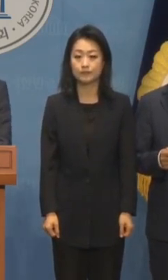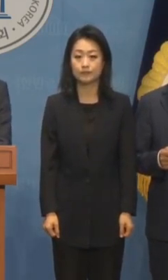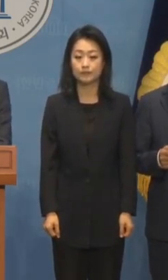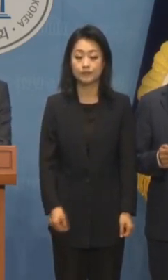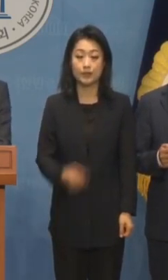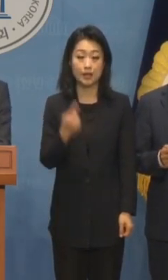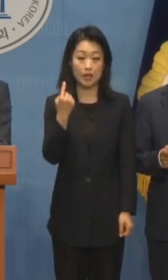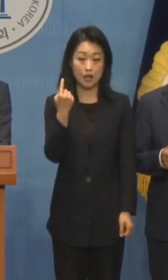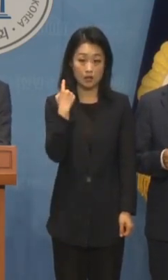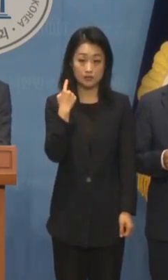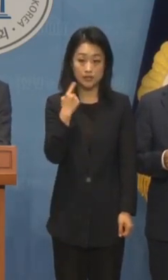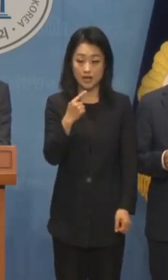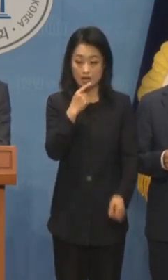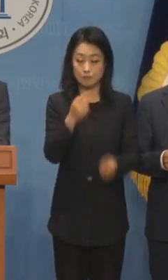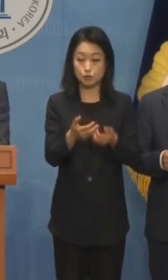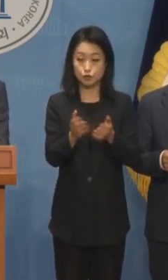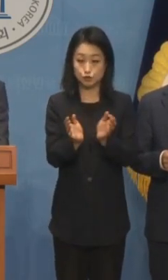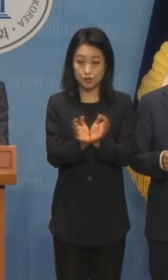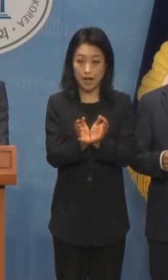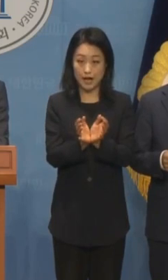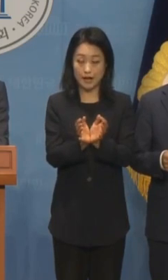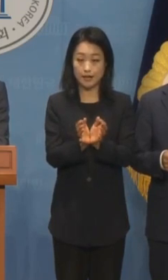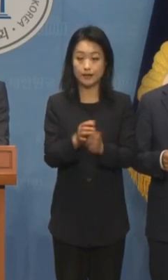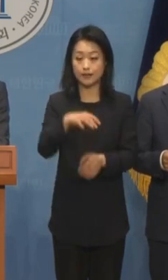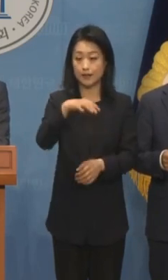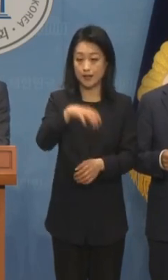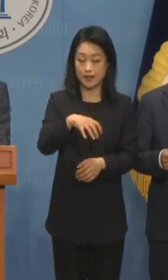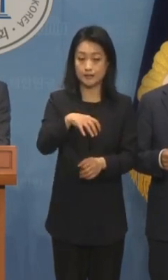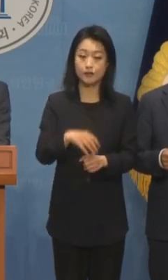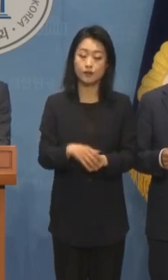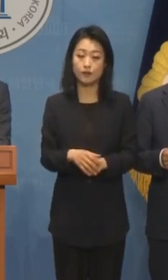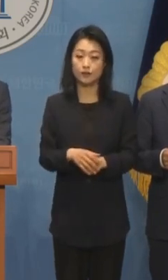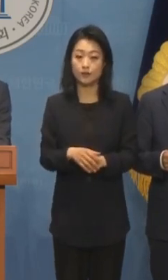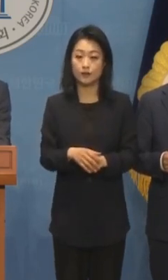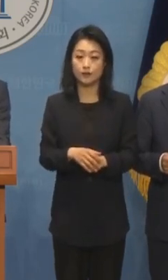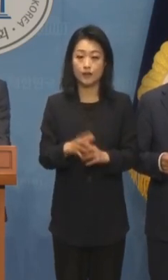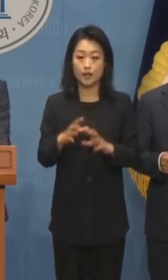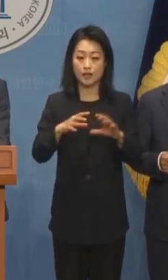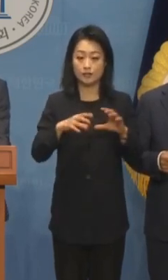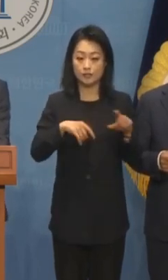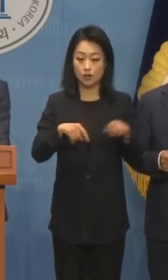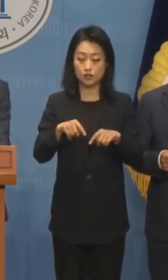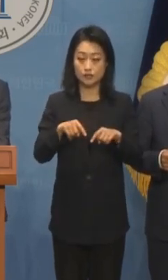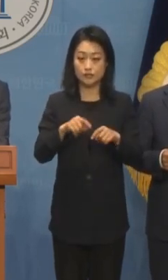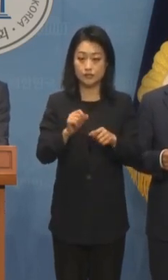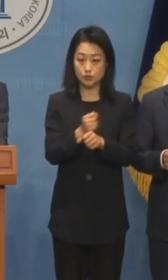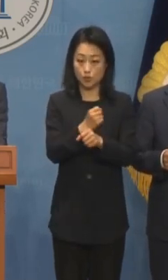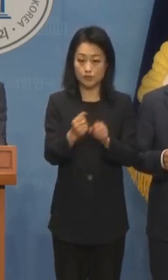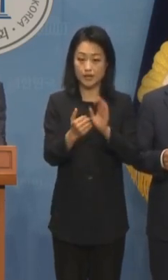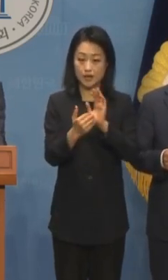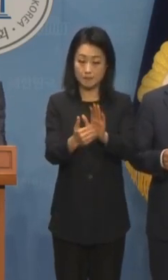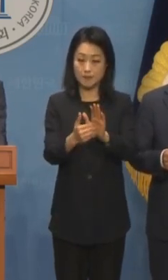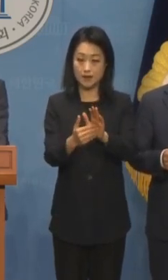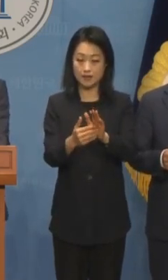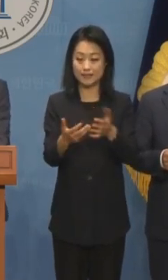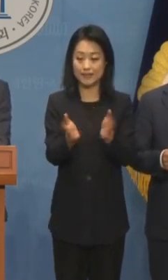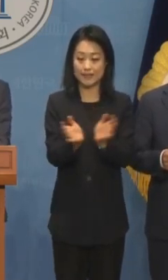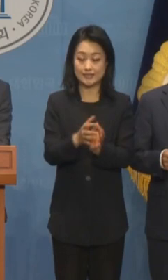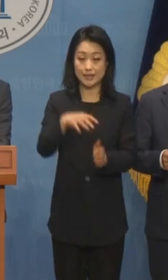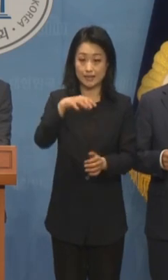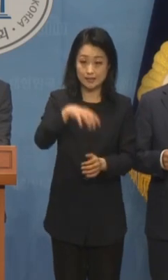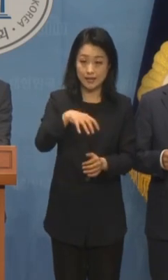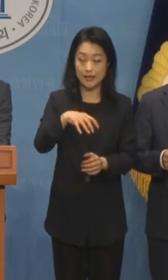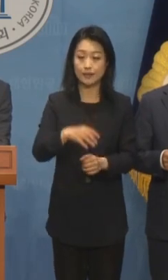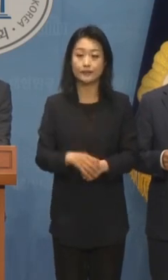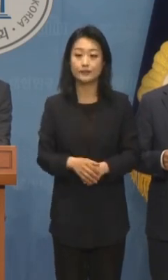어제 민주당 정치검찰 사건 조작 특별대책단이 발의한 대북 송금 관련 검찰의 사건